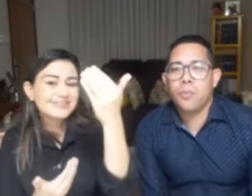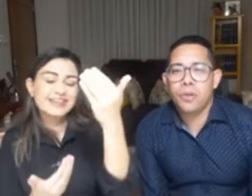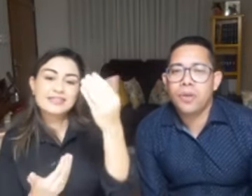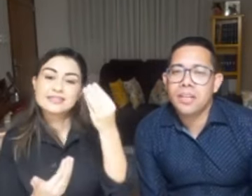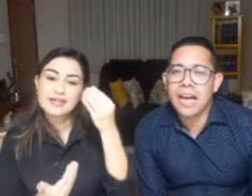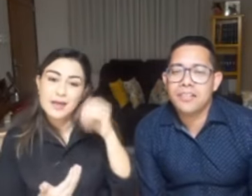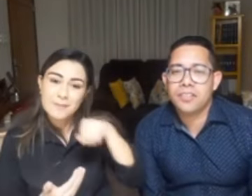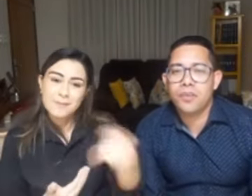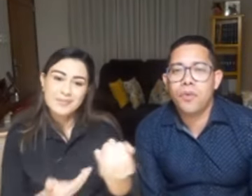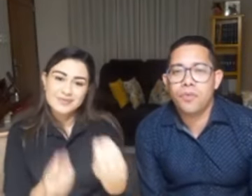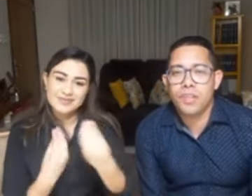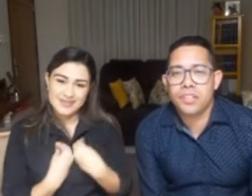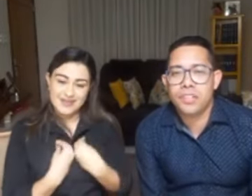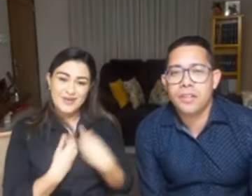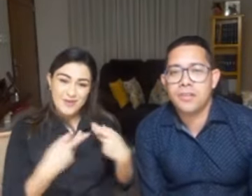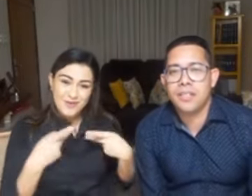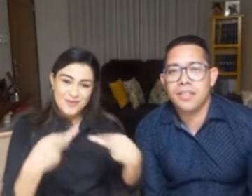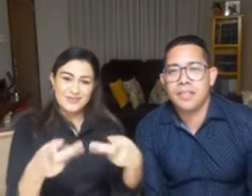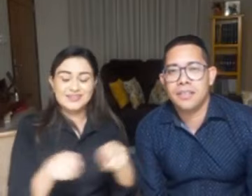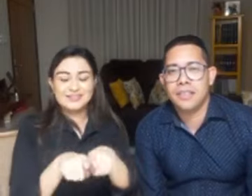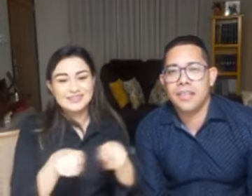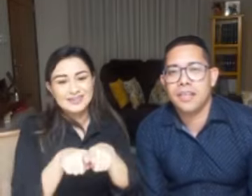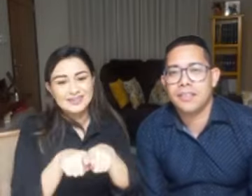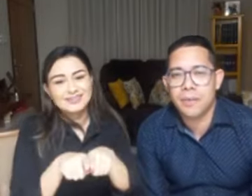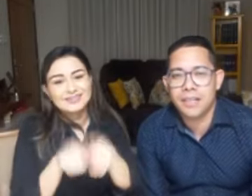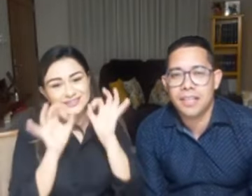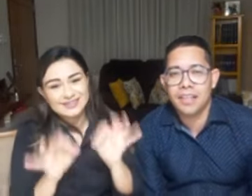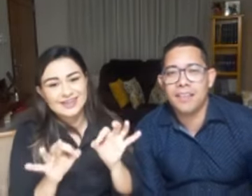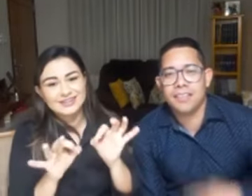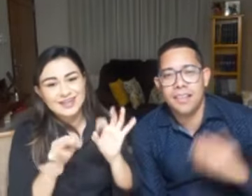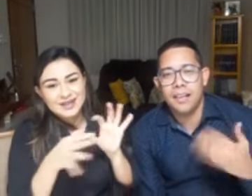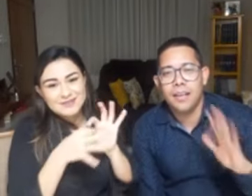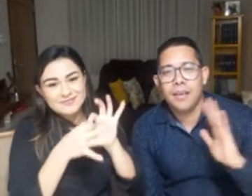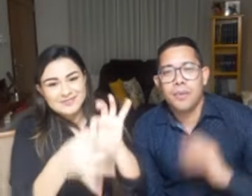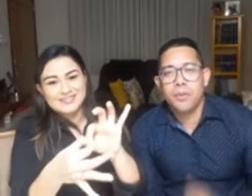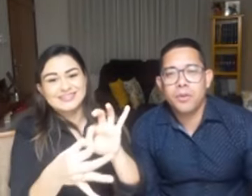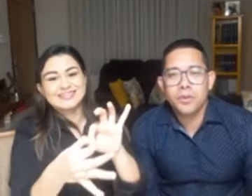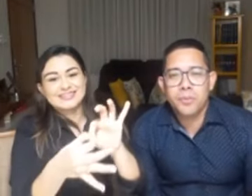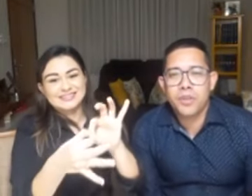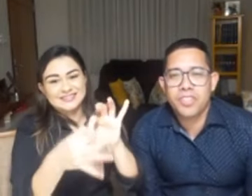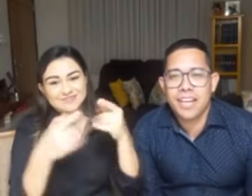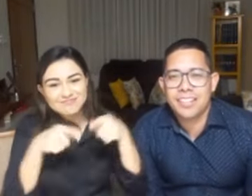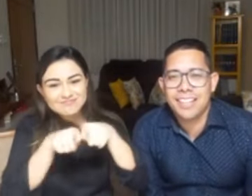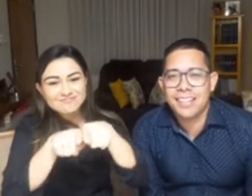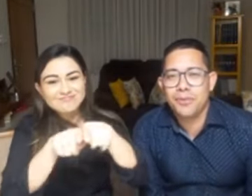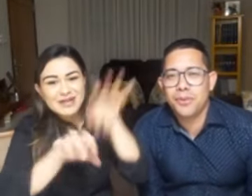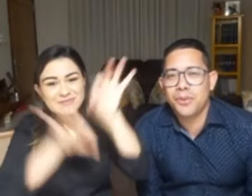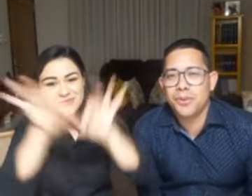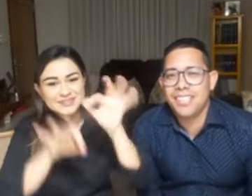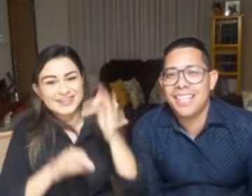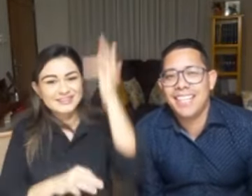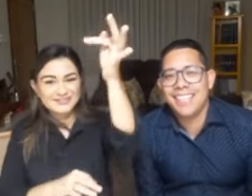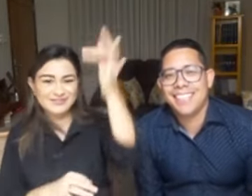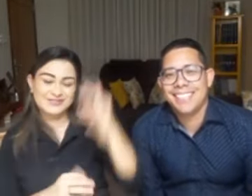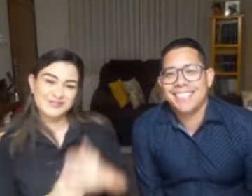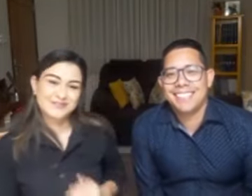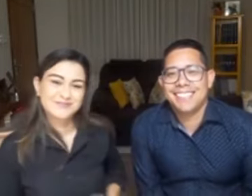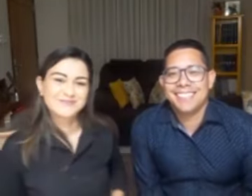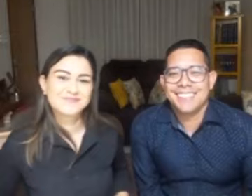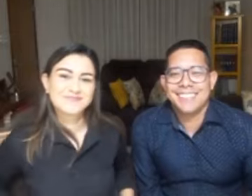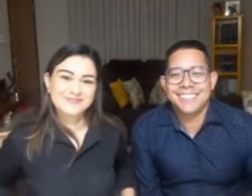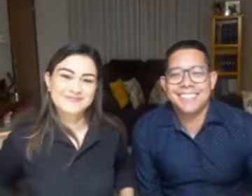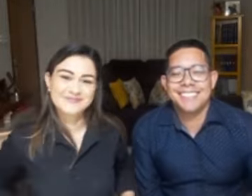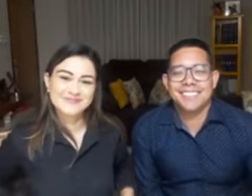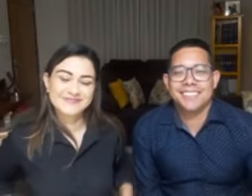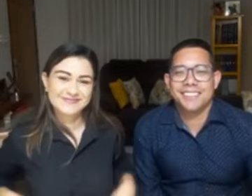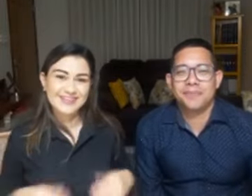essa oportunidade, esse convite, e tenho certeza que essa parceria vai ser por muitos projetos ainda futuros. Com